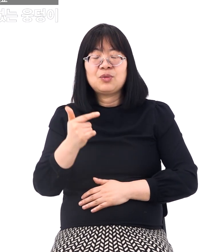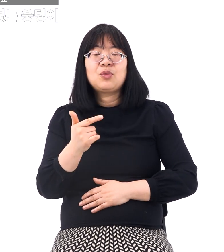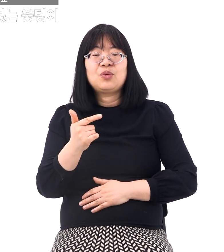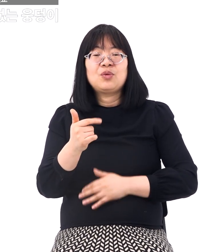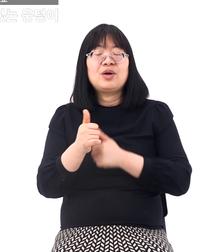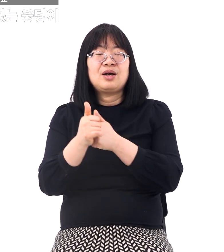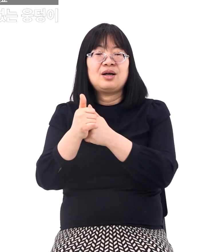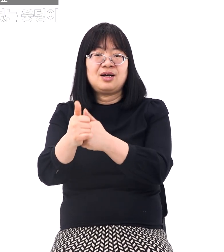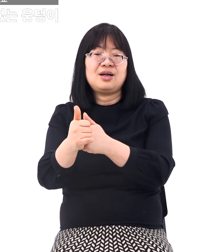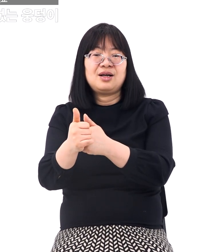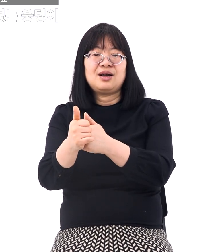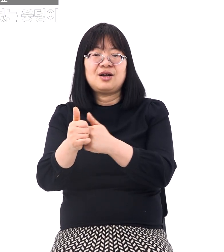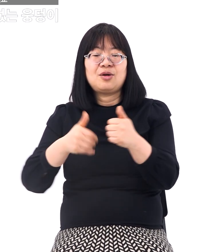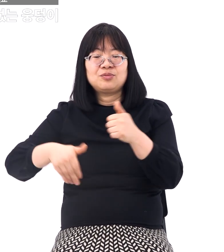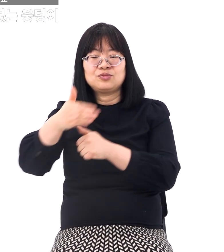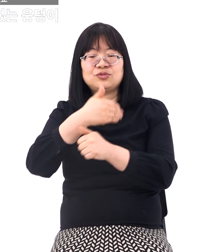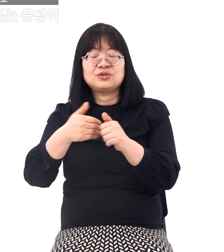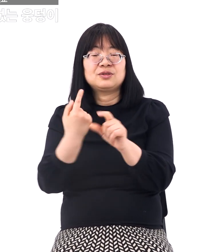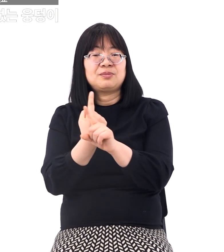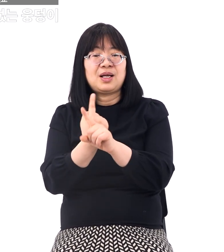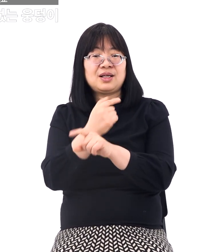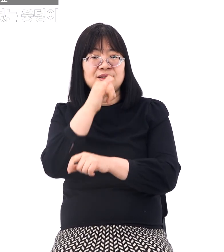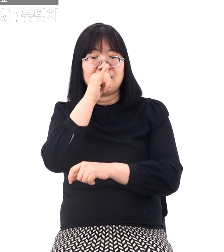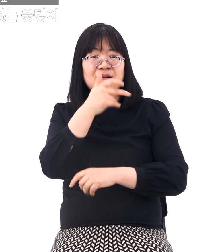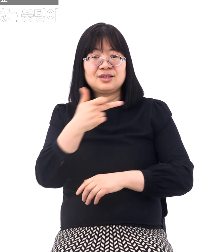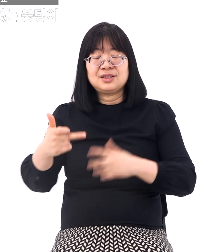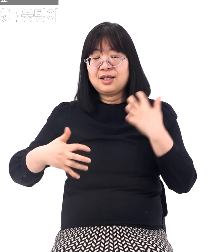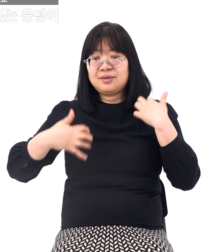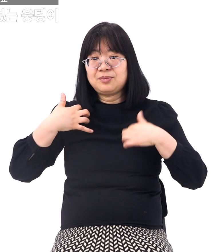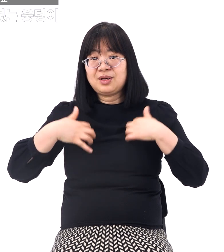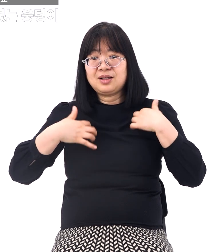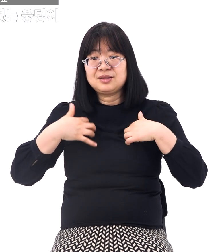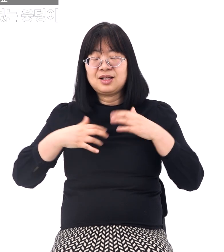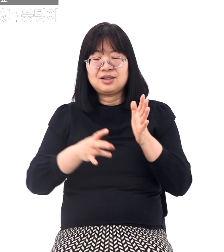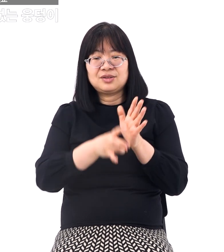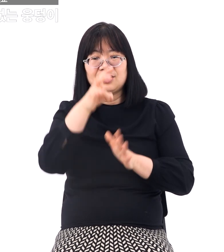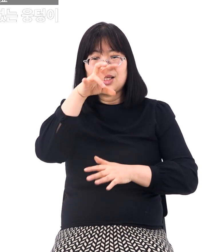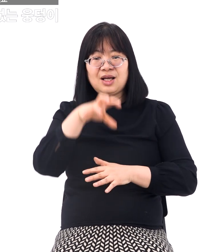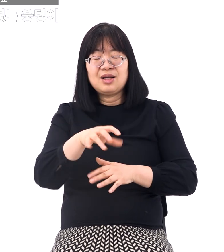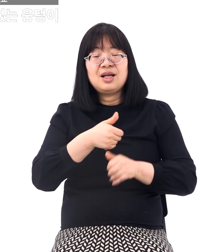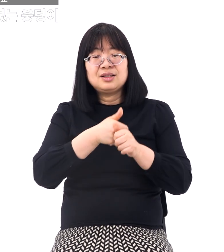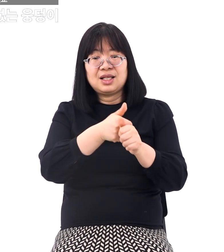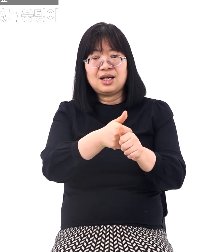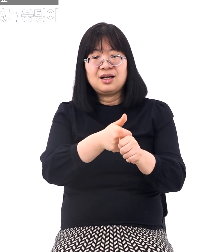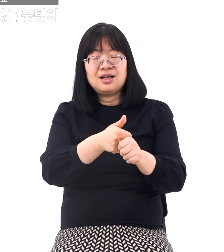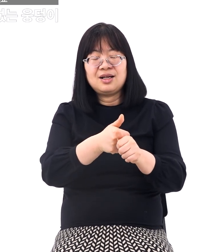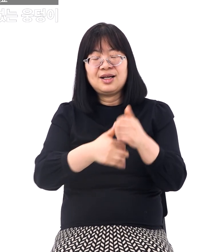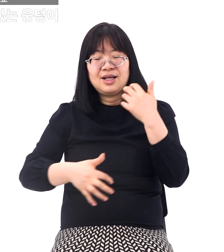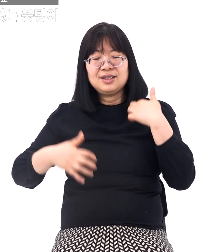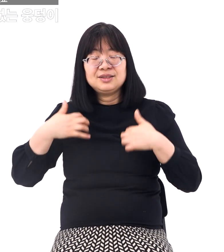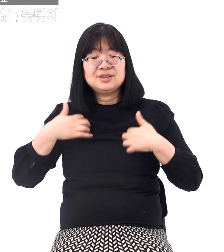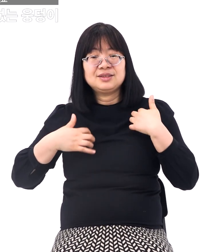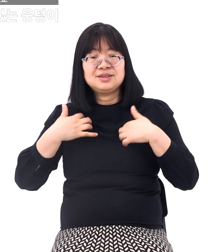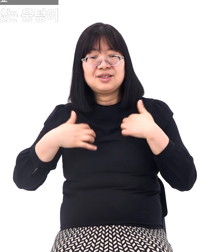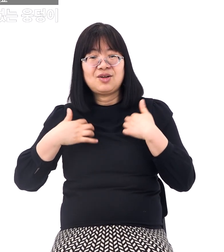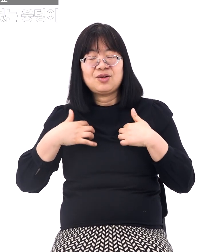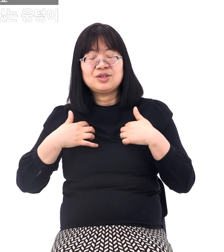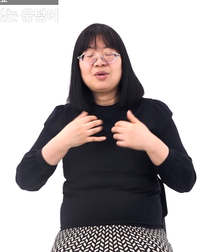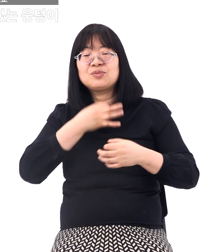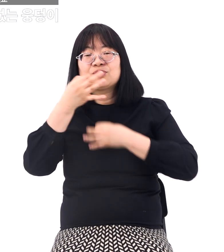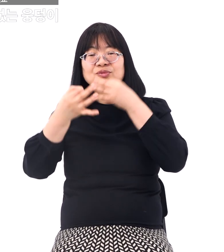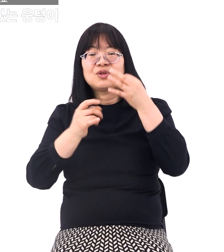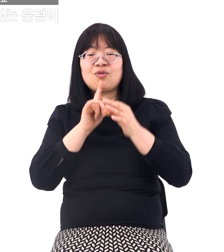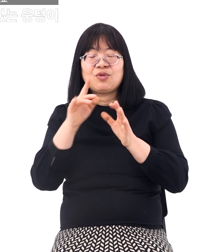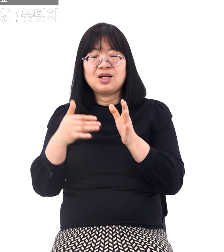따라 이제 분위기가 바뀌어요. 크게 기뻐할지어다. 예루살렘에 따라 즐거이